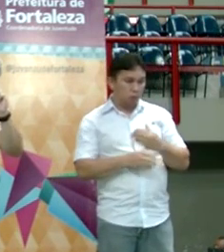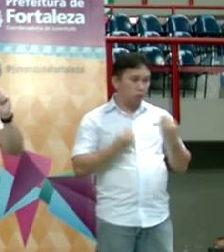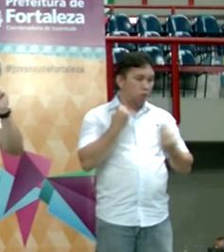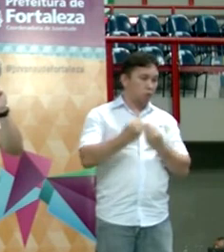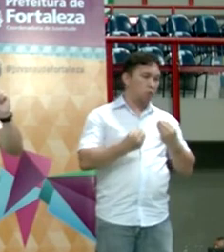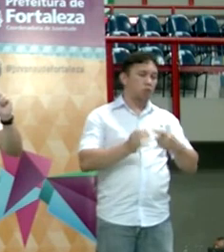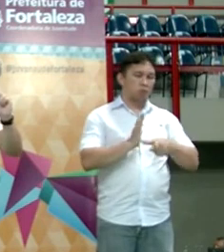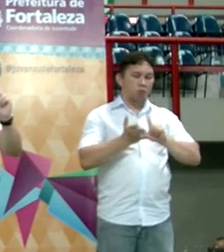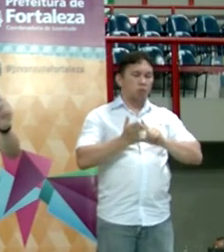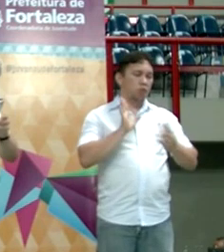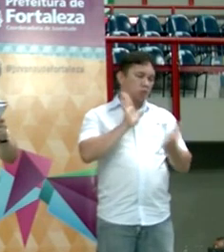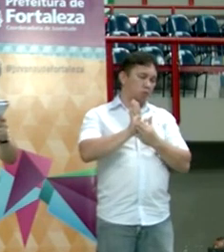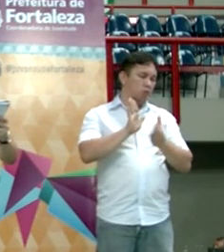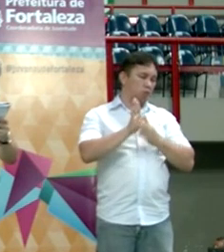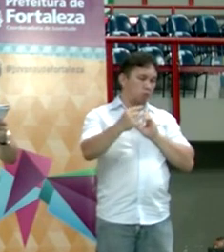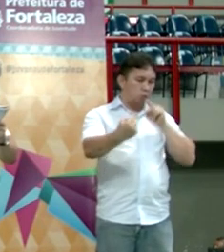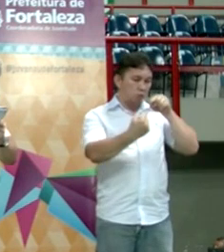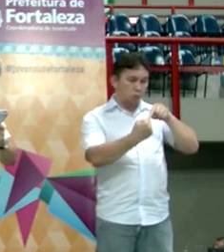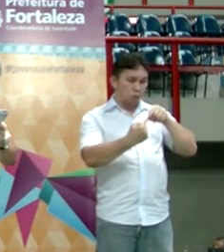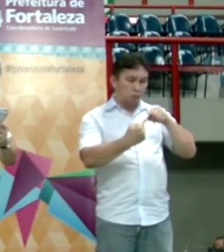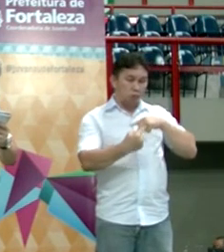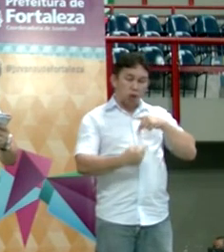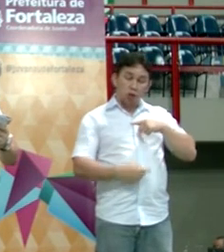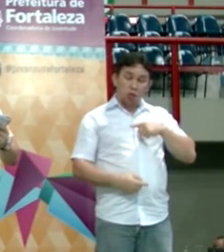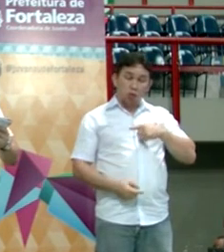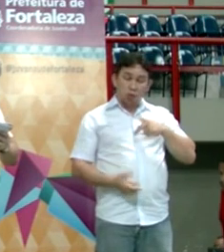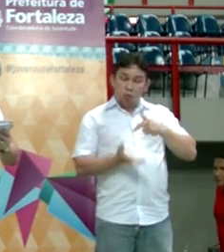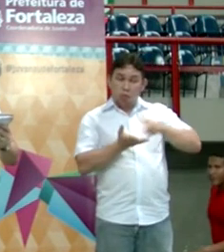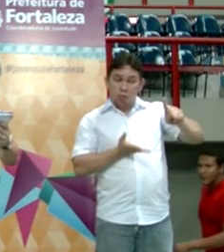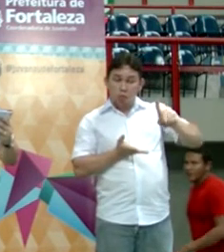um sagrado propósito de ser o inimigo